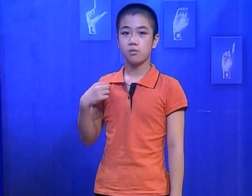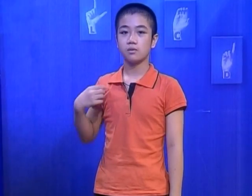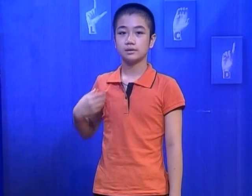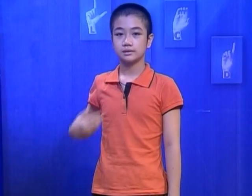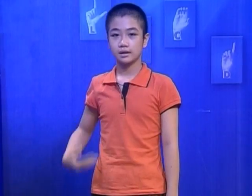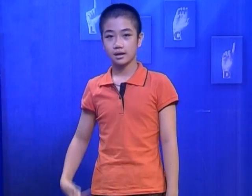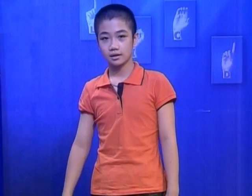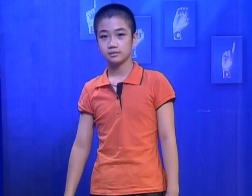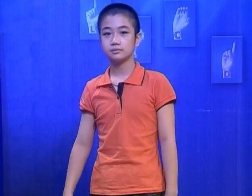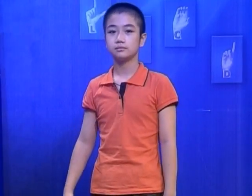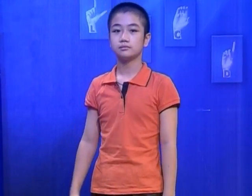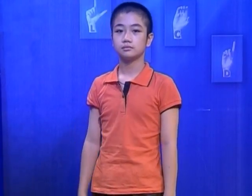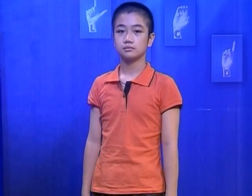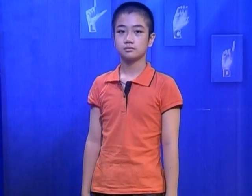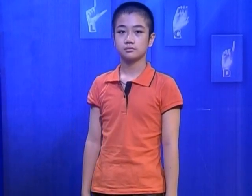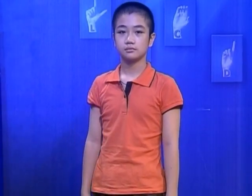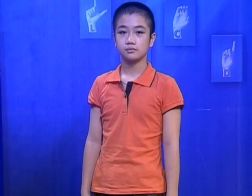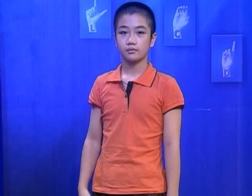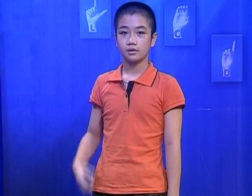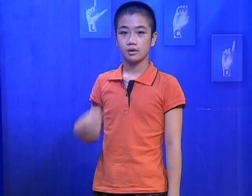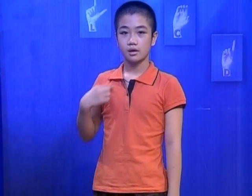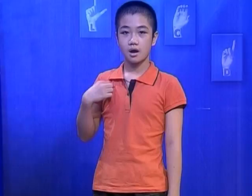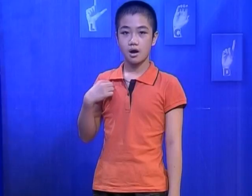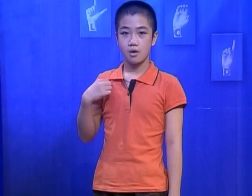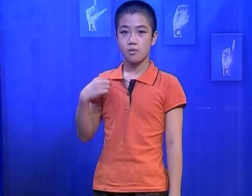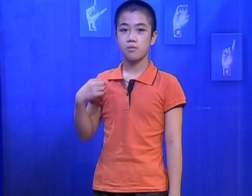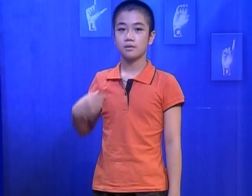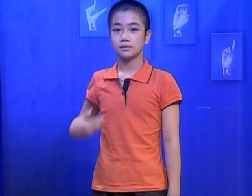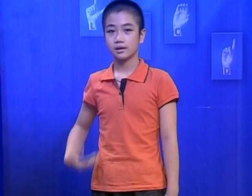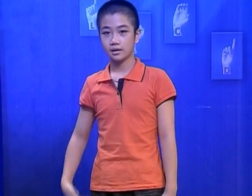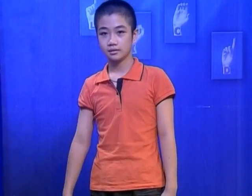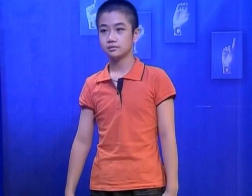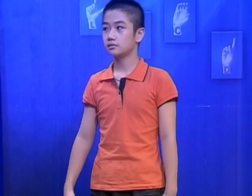Hãy cùng ôn lại ký hiệu áo dài với bạn nhé. Các em vừa nhớ bài rất tốt.